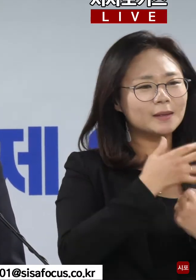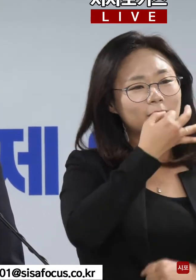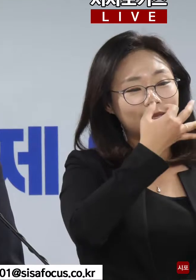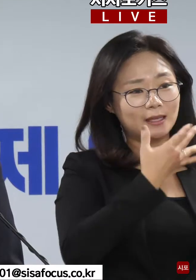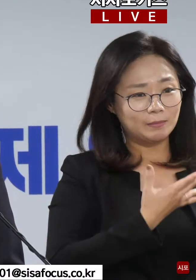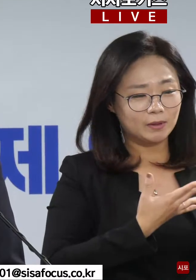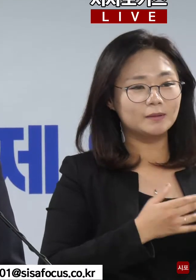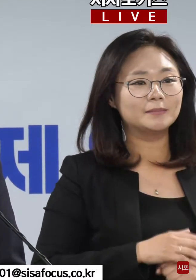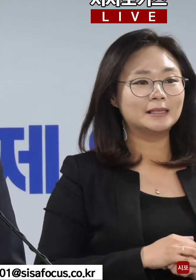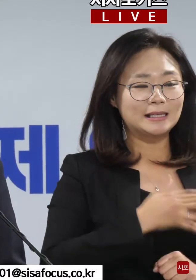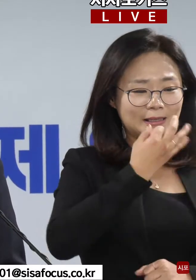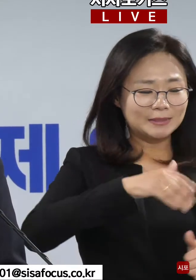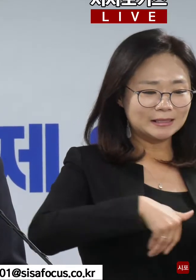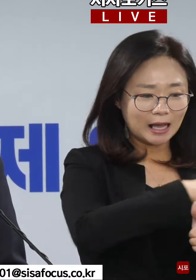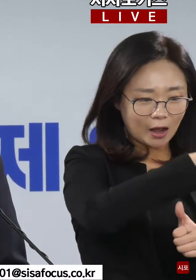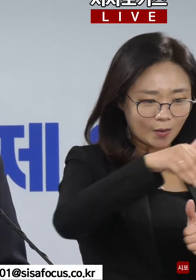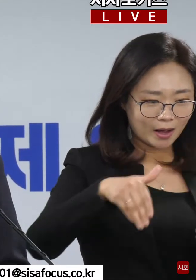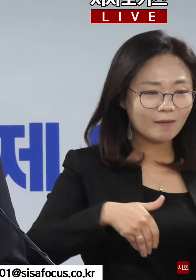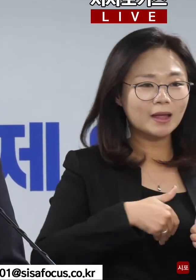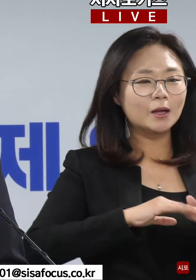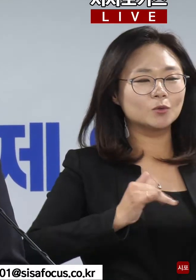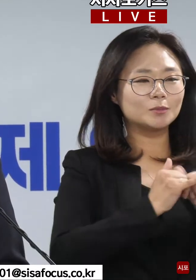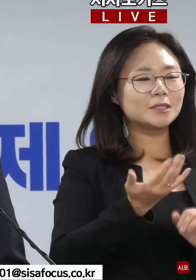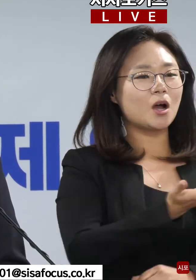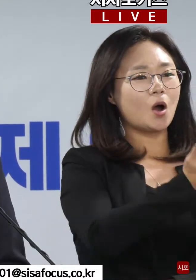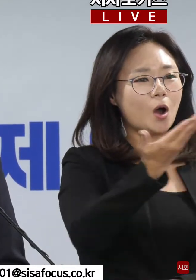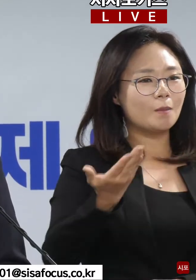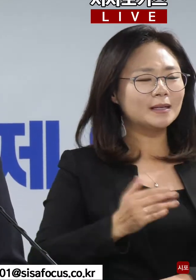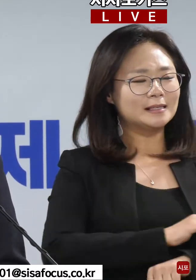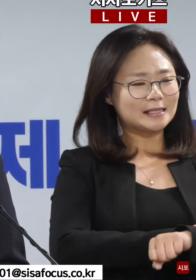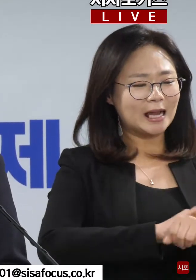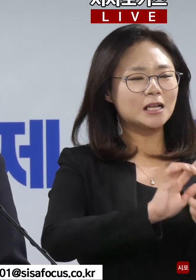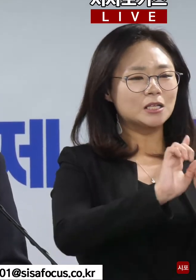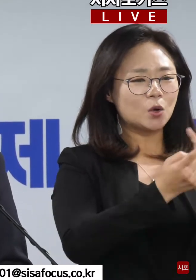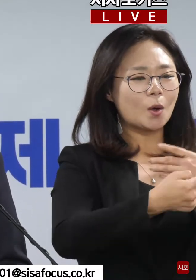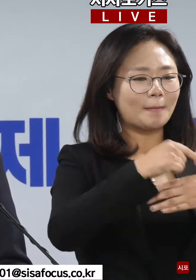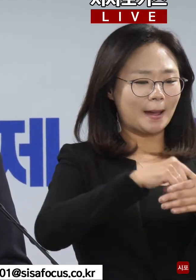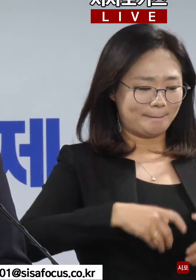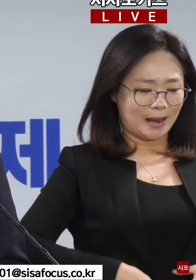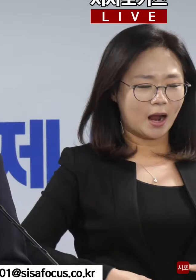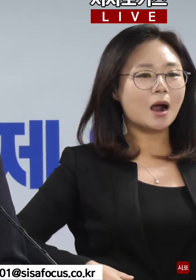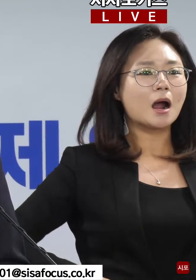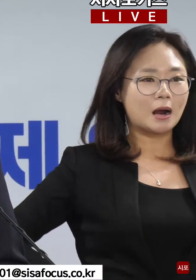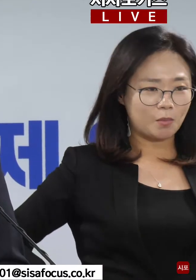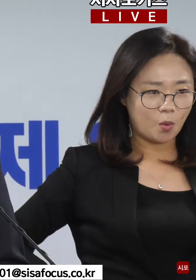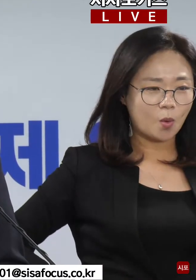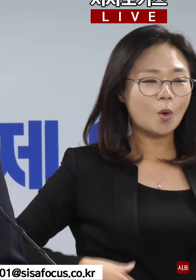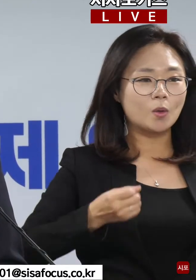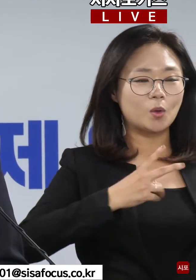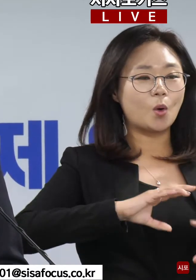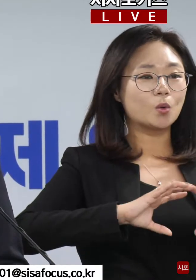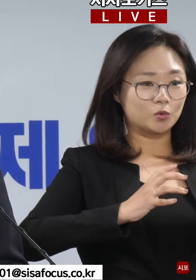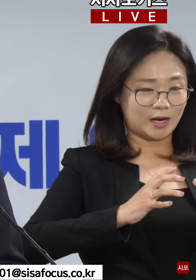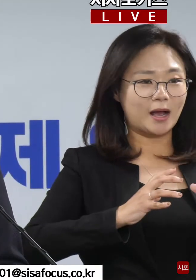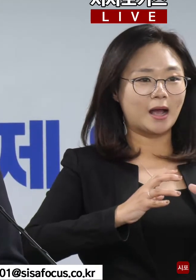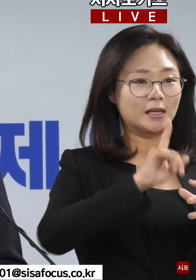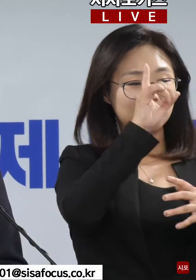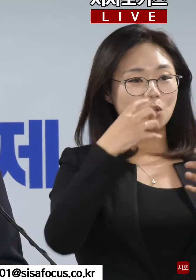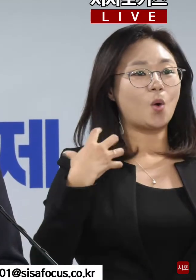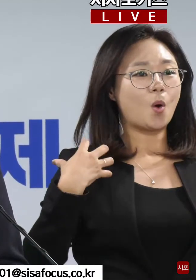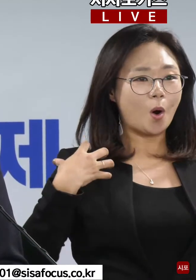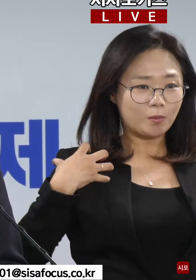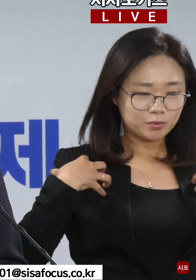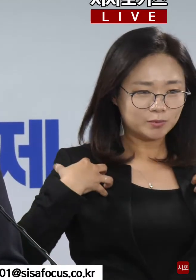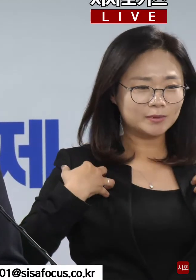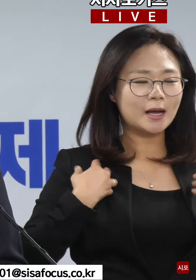그 힘든 상황을 우리 국민들이 서로 양보해가면서 또 국가 정부의